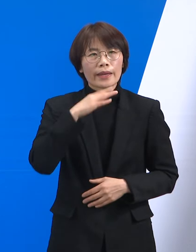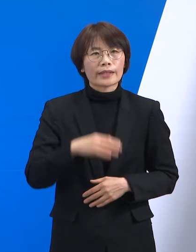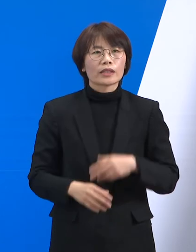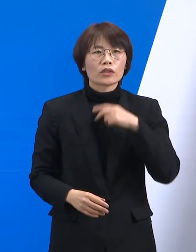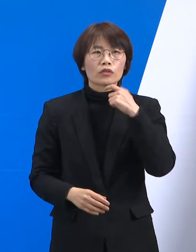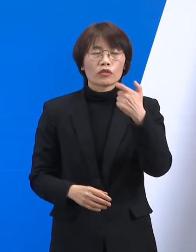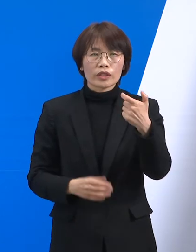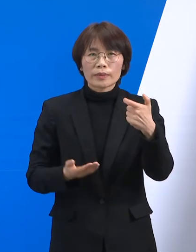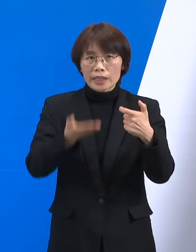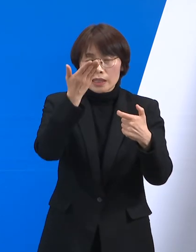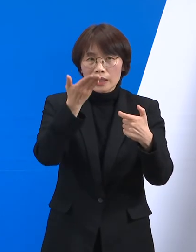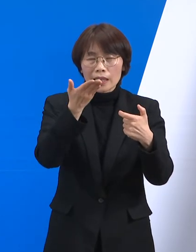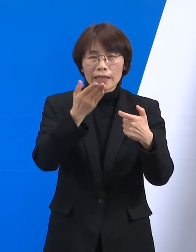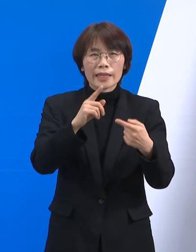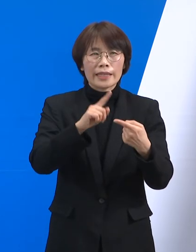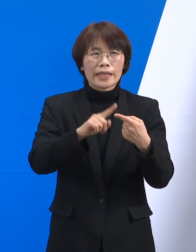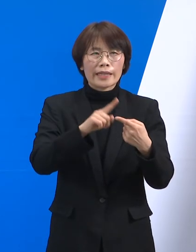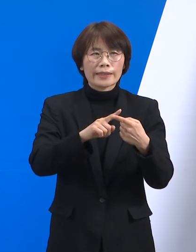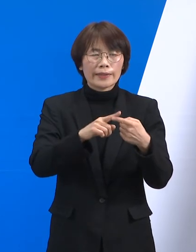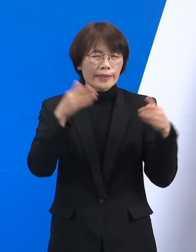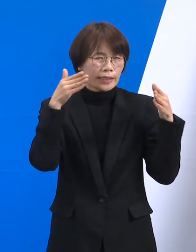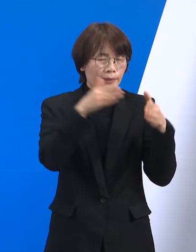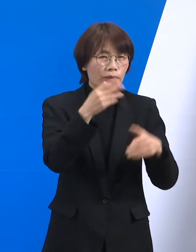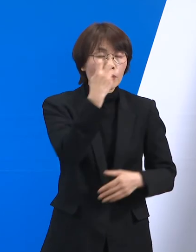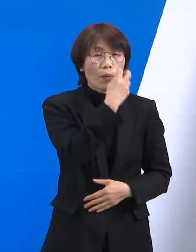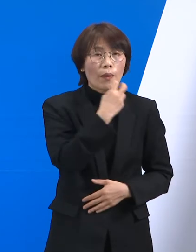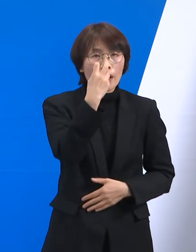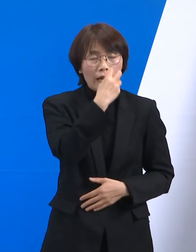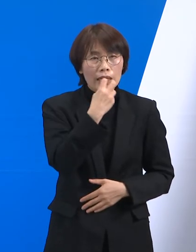60세 이상의 고위험군에 대해서 집중 관리하는 방안을